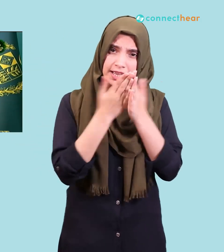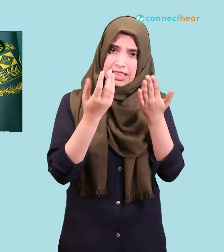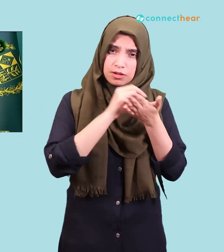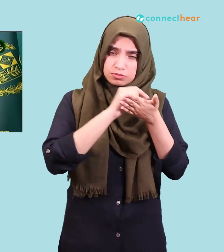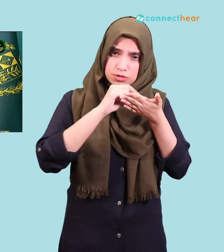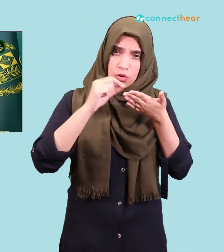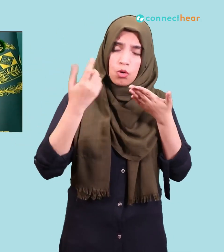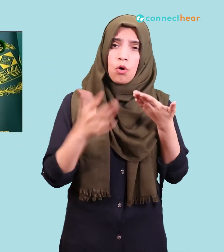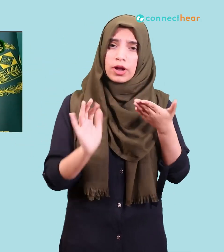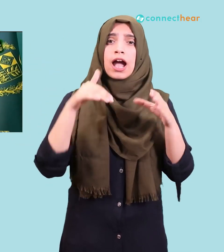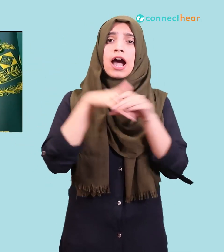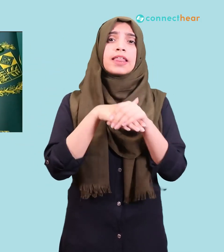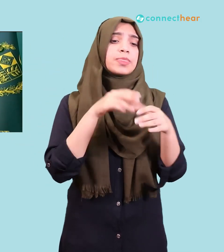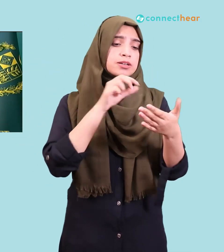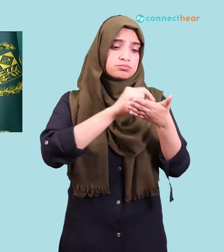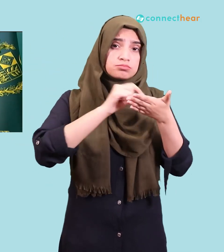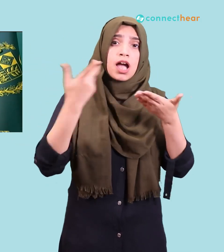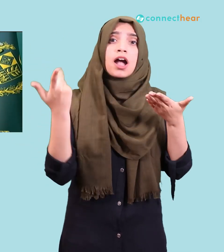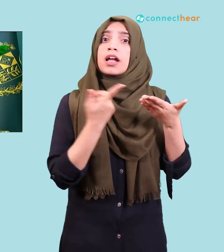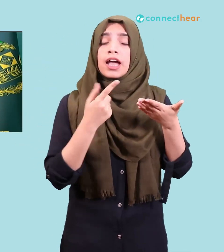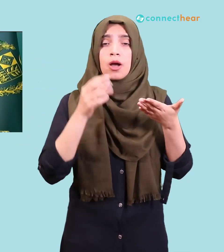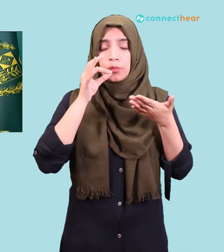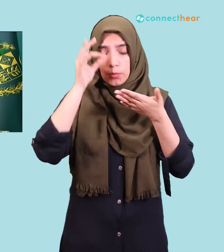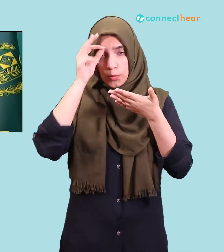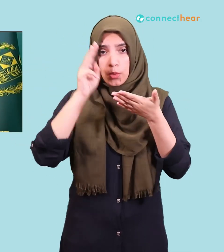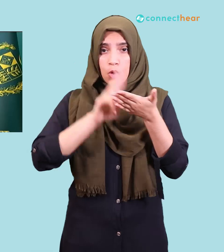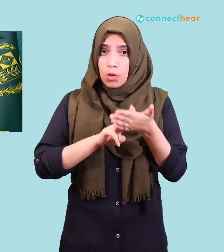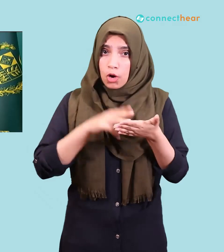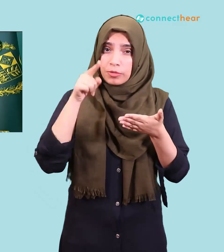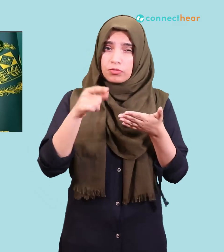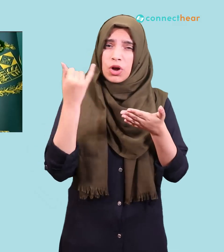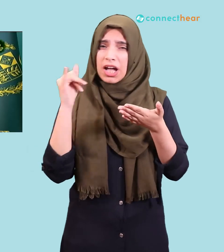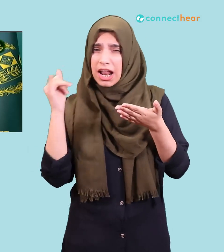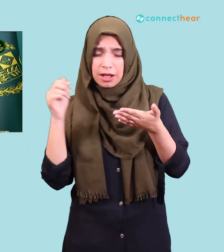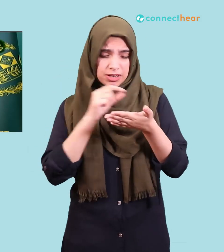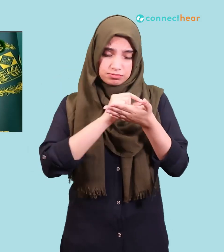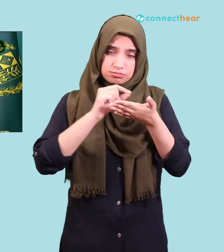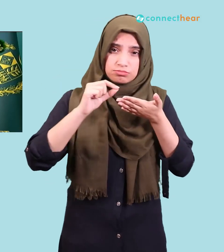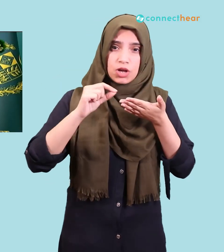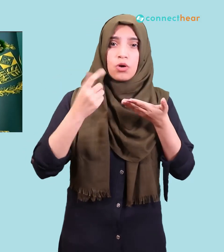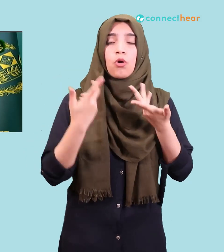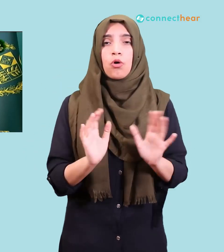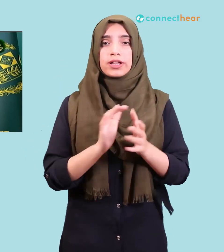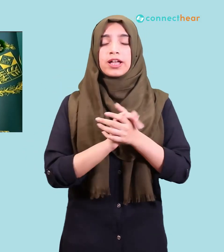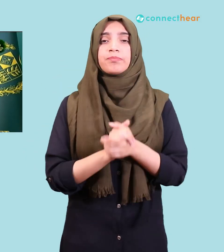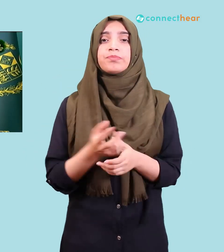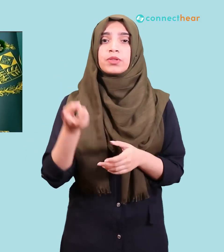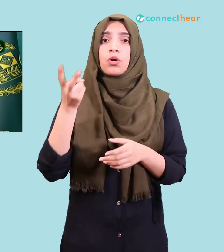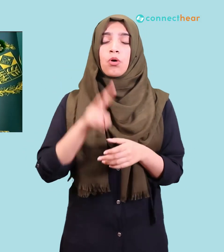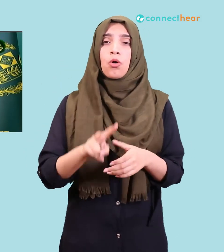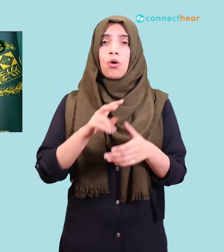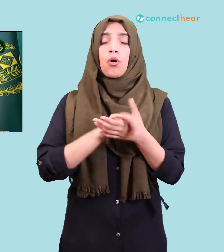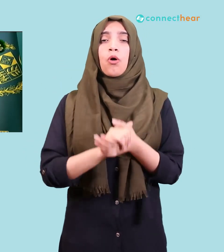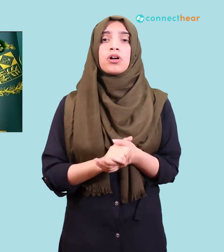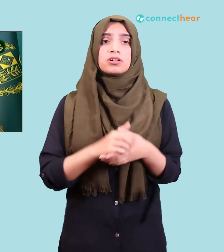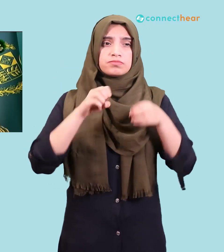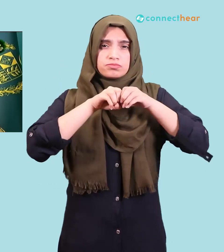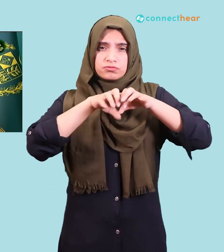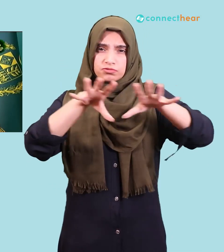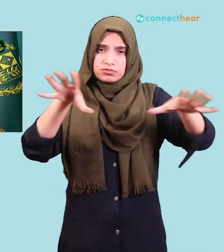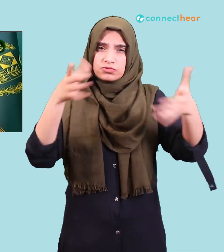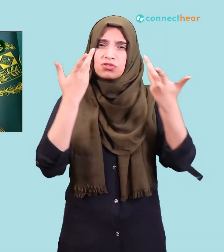पाकिस्तान में पब्लिक सड़कों पे निकली, यहाँ अमेरिकन एम्बेसी पे अटैक किया और